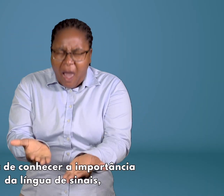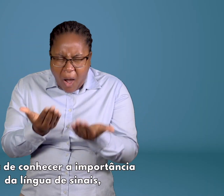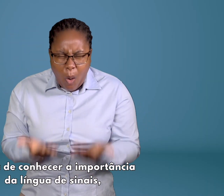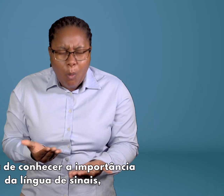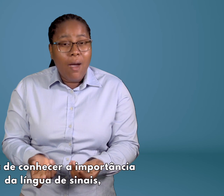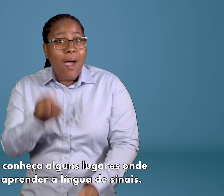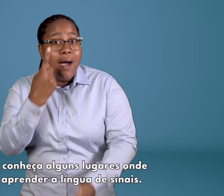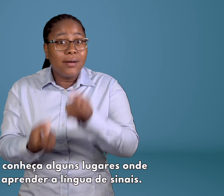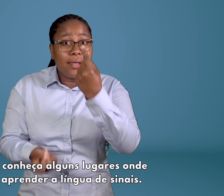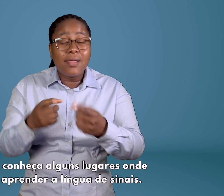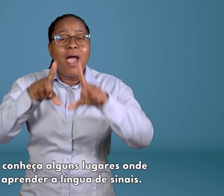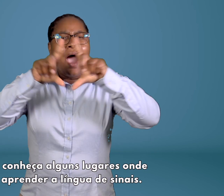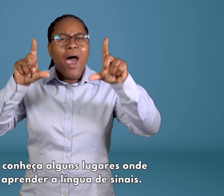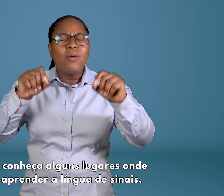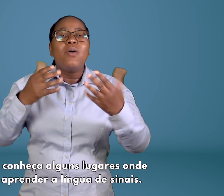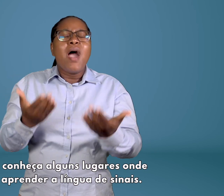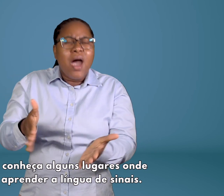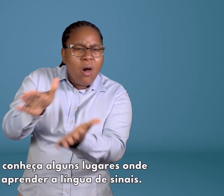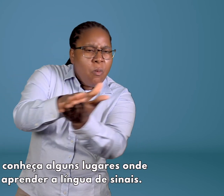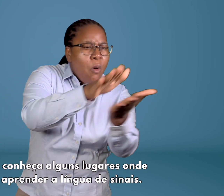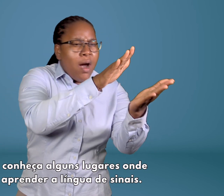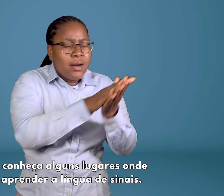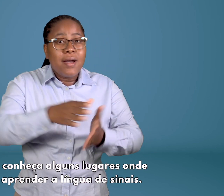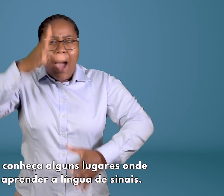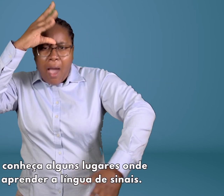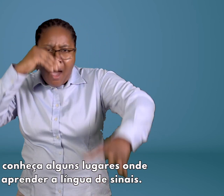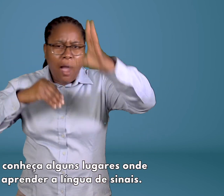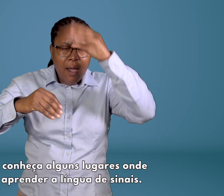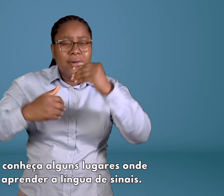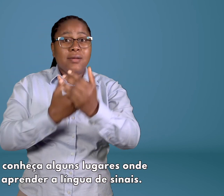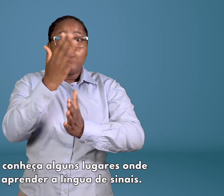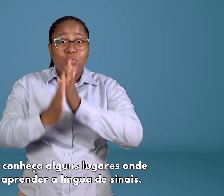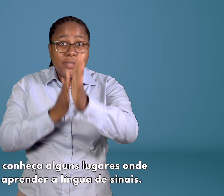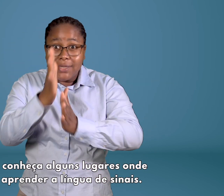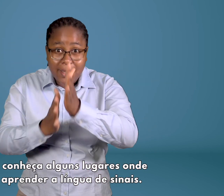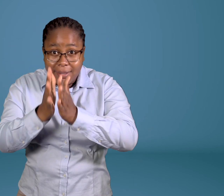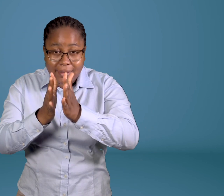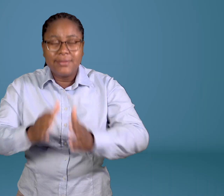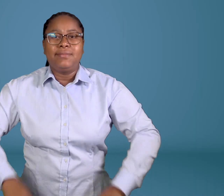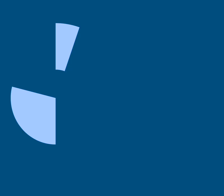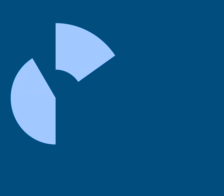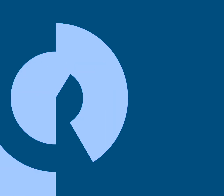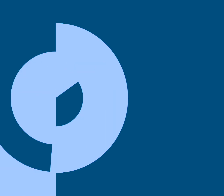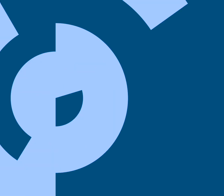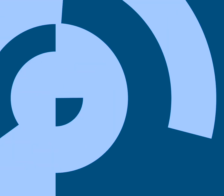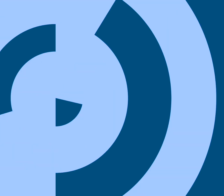de sinais, agora conheça alguns lugares onde pode aprender a língua de sinais.